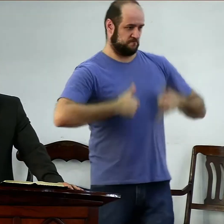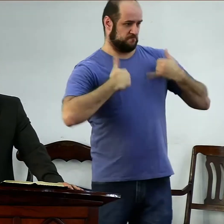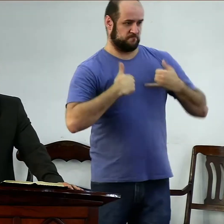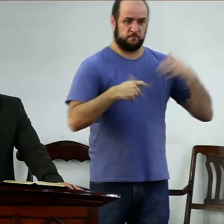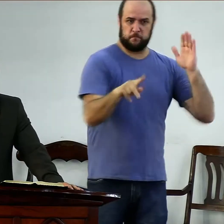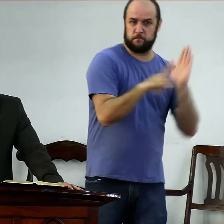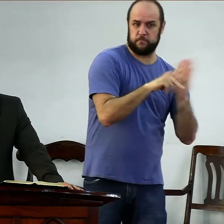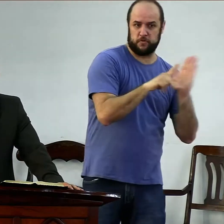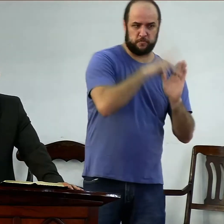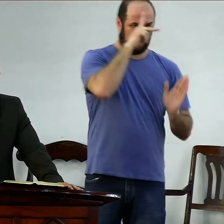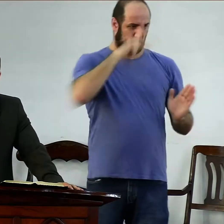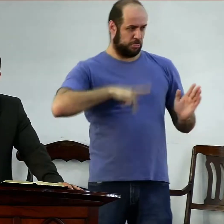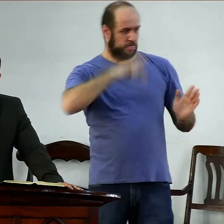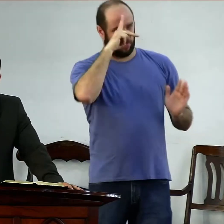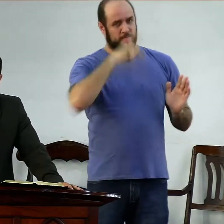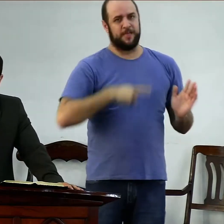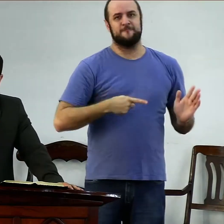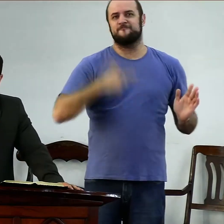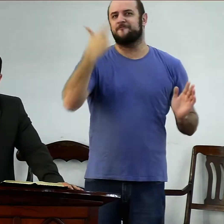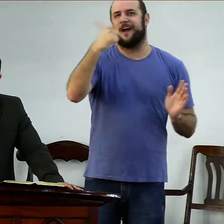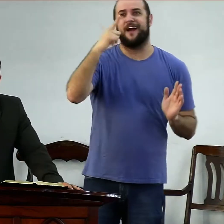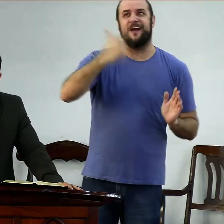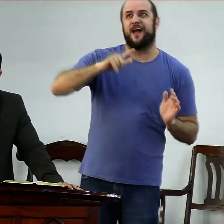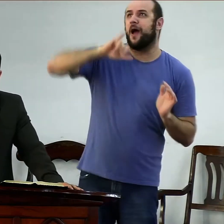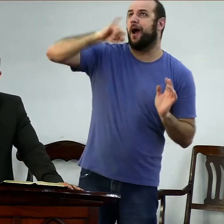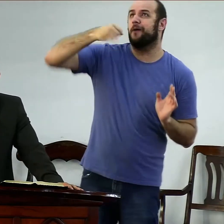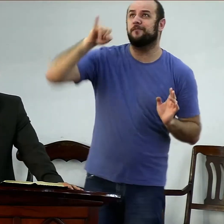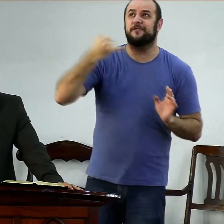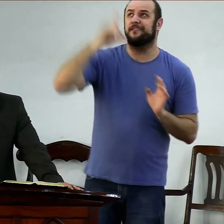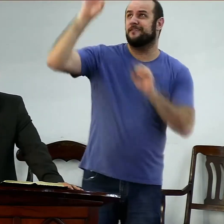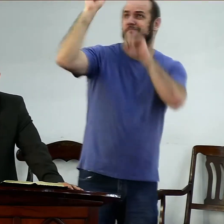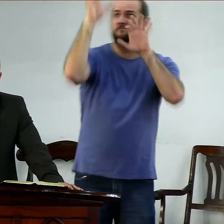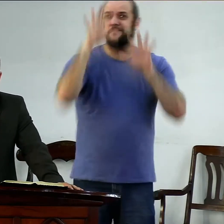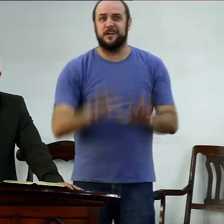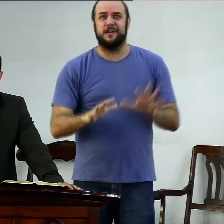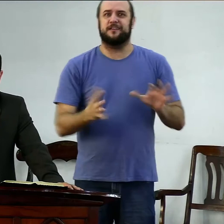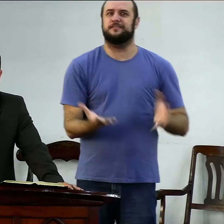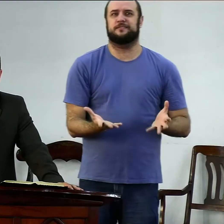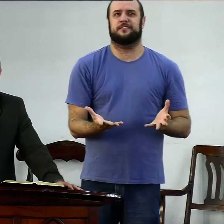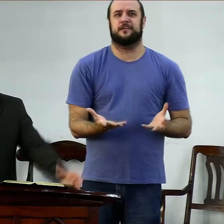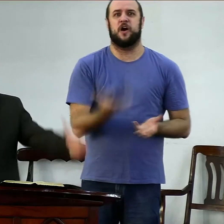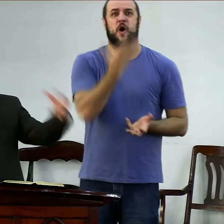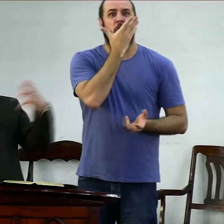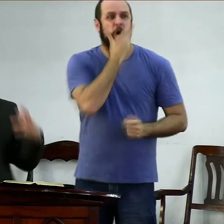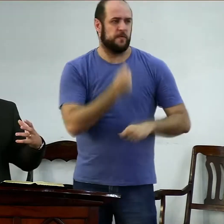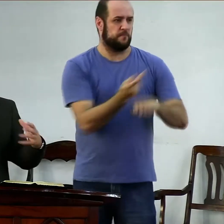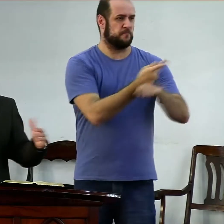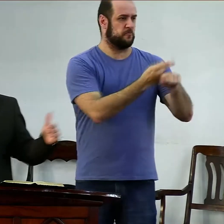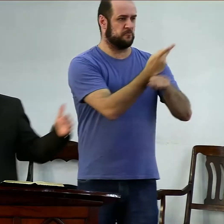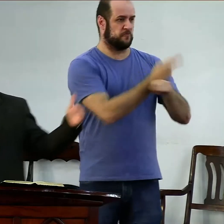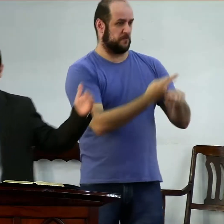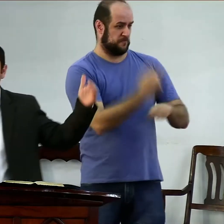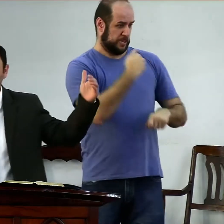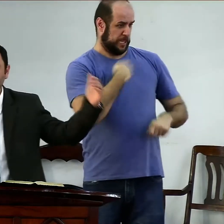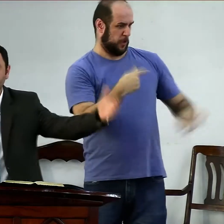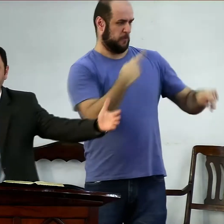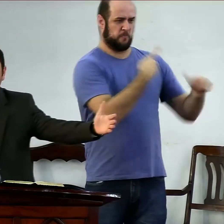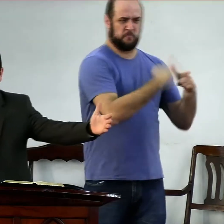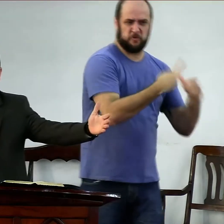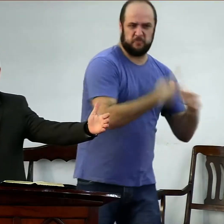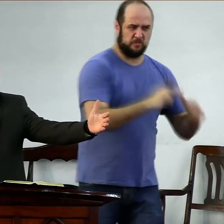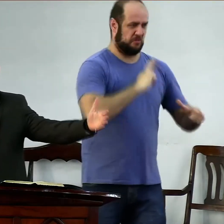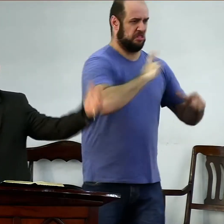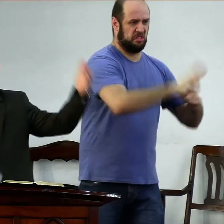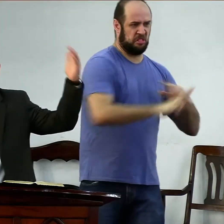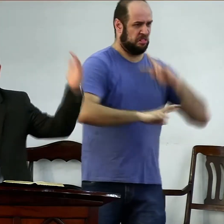ele não desfrutará dos benefícios de Deus. Enquanto o homem buscar em si mesmo resolver os problemas